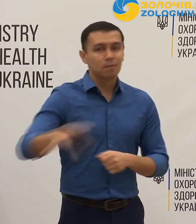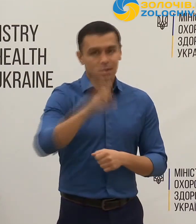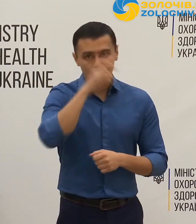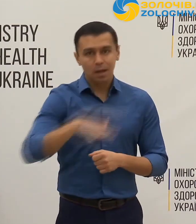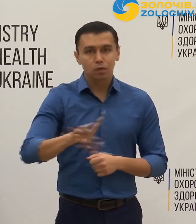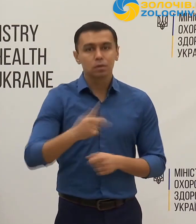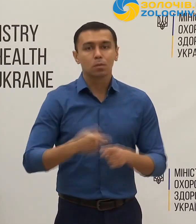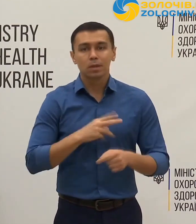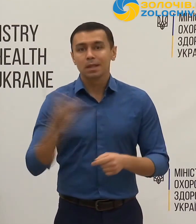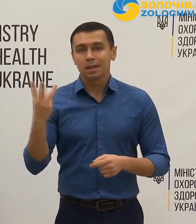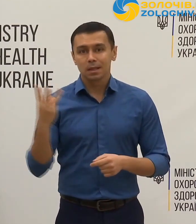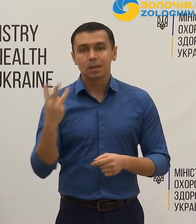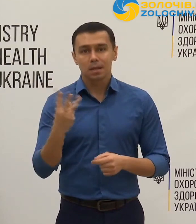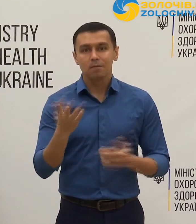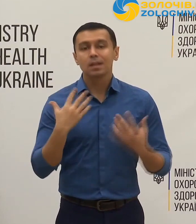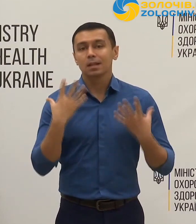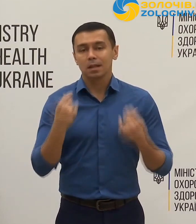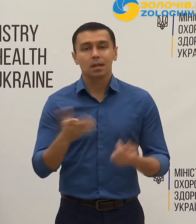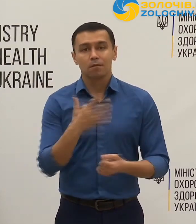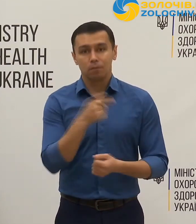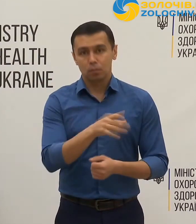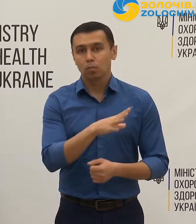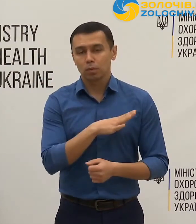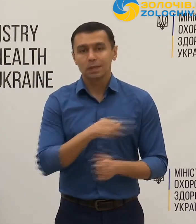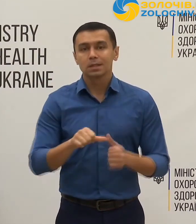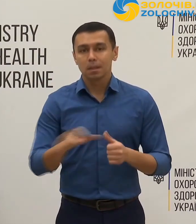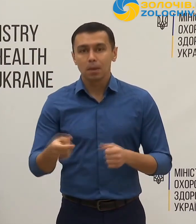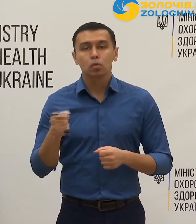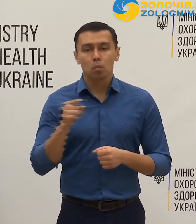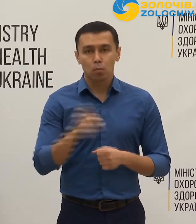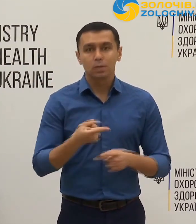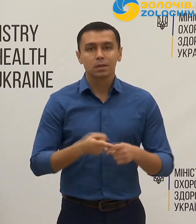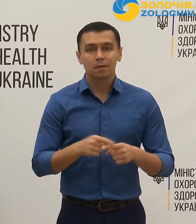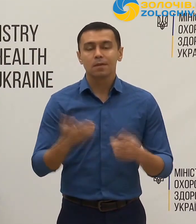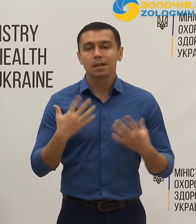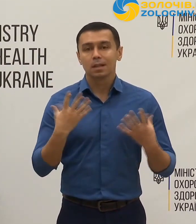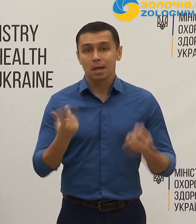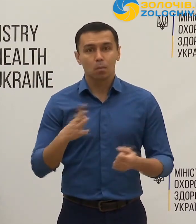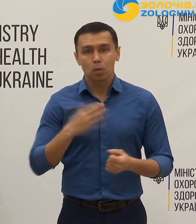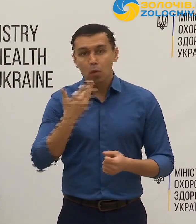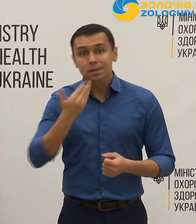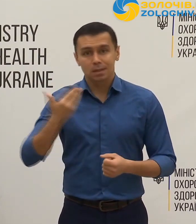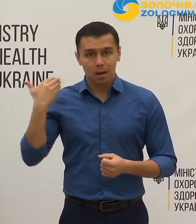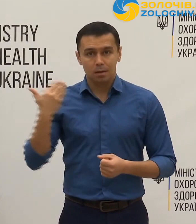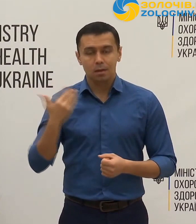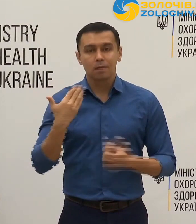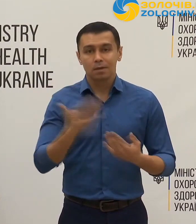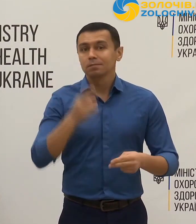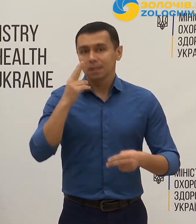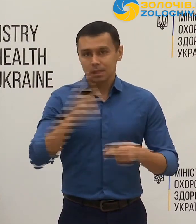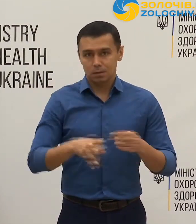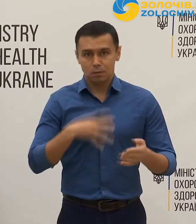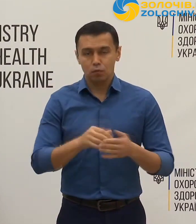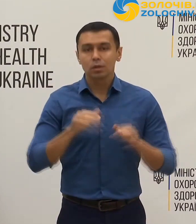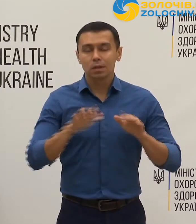що це буде 3 вихідних, на яких він буде. Саме тому ці вихідні, які були останні, він закінчив